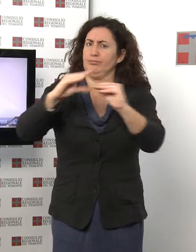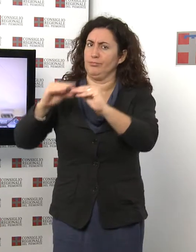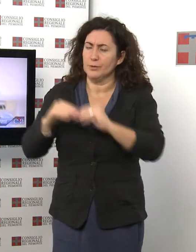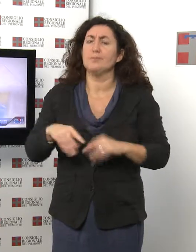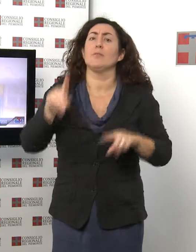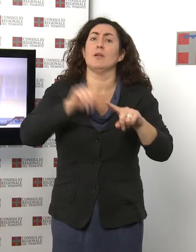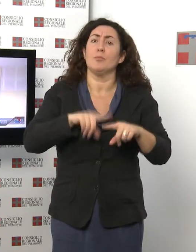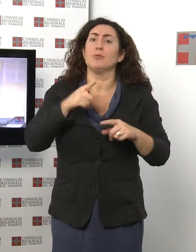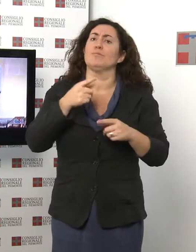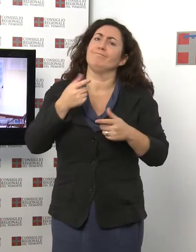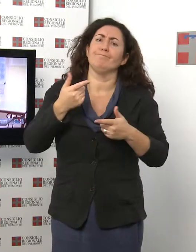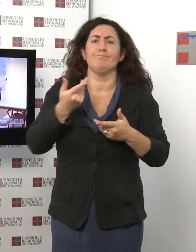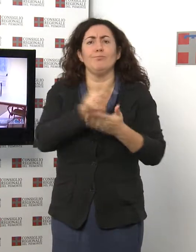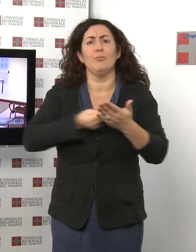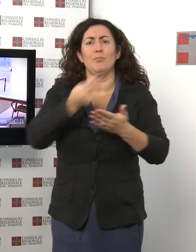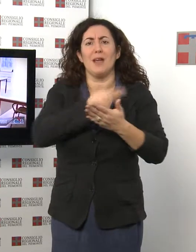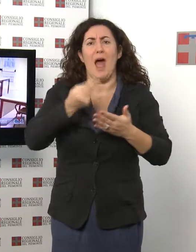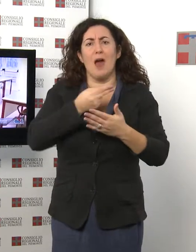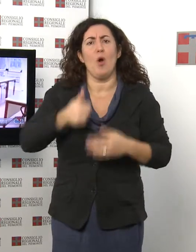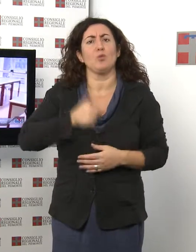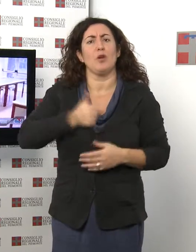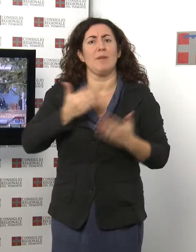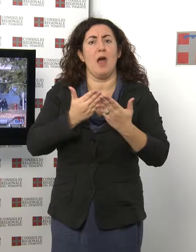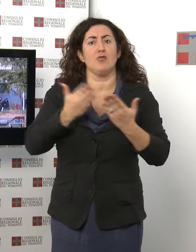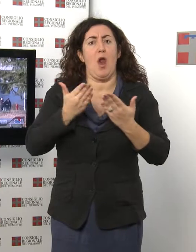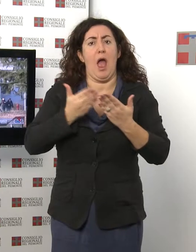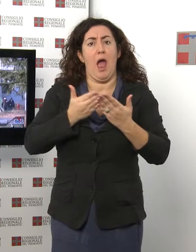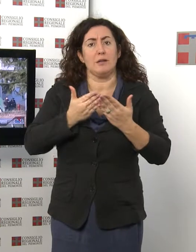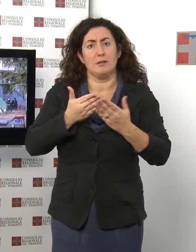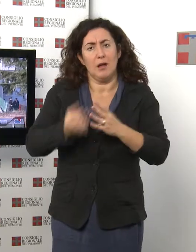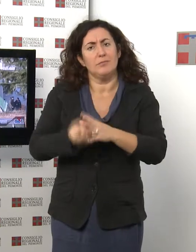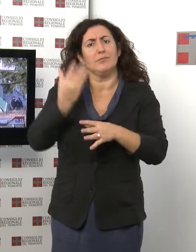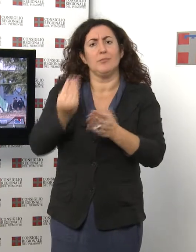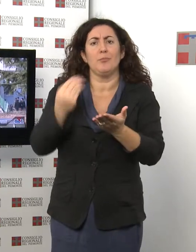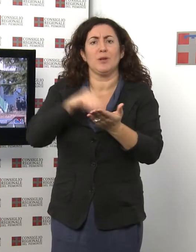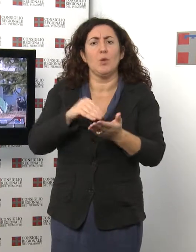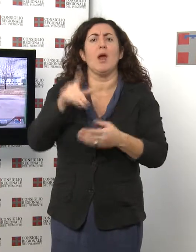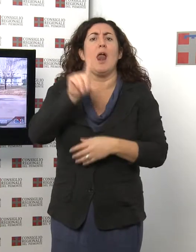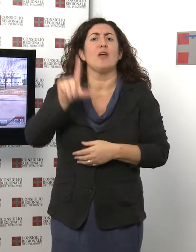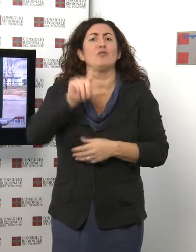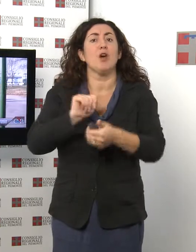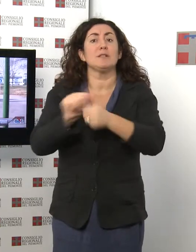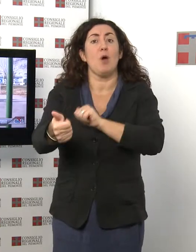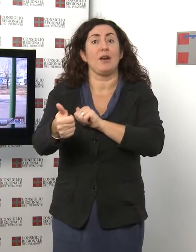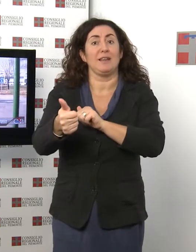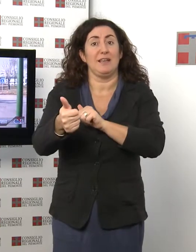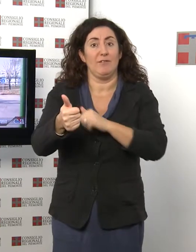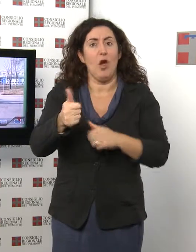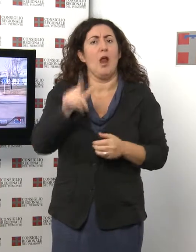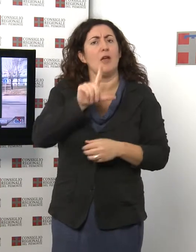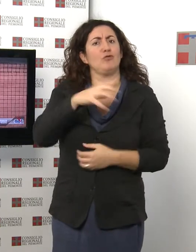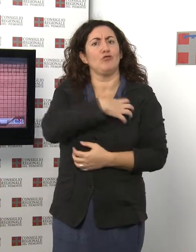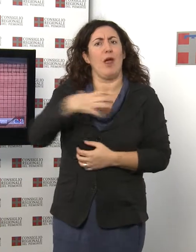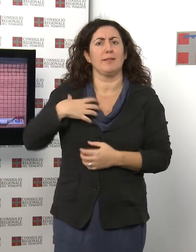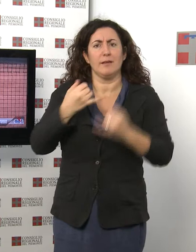piano di dimensionamento delle autonomie scolastiche che stabilisce tra l'altro la creazione del liceo sportivo nuovo indirizzo dello scientifico